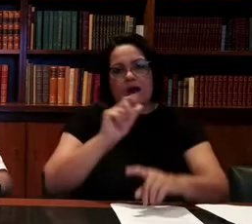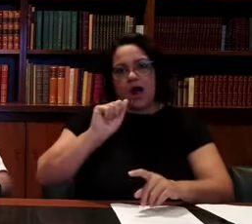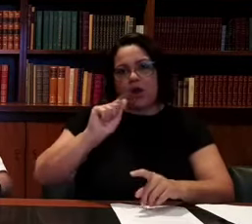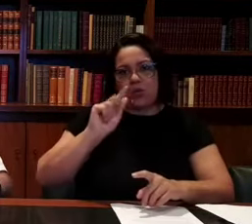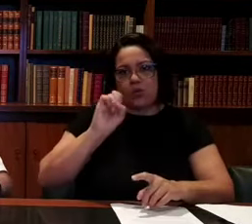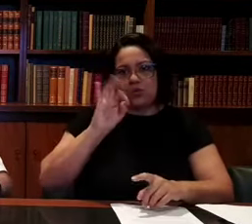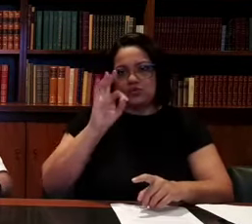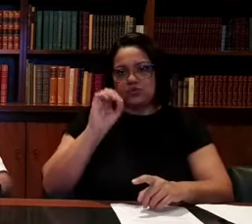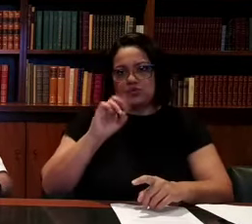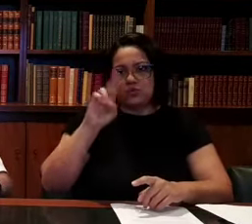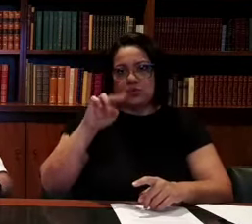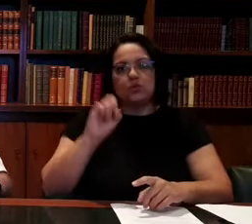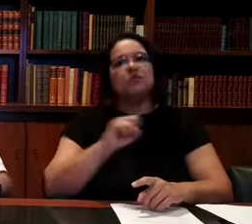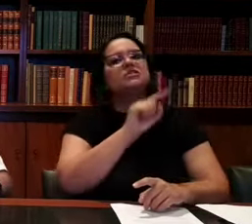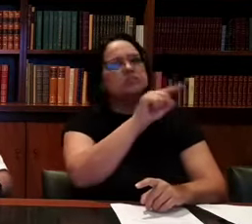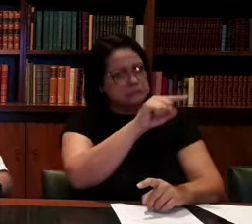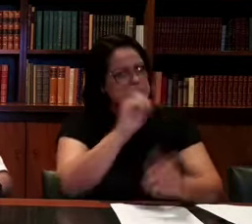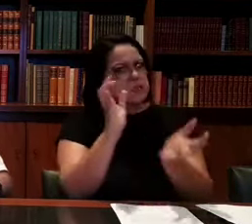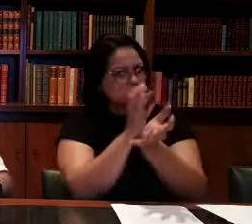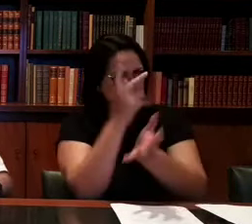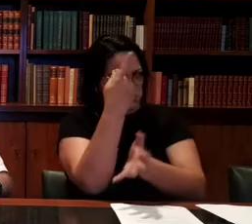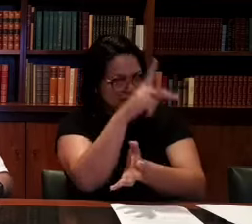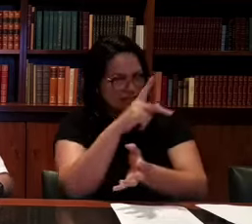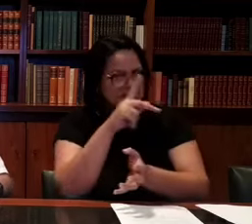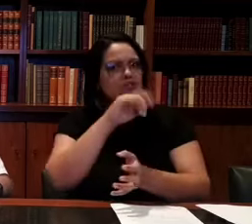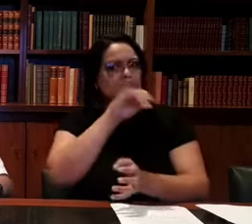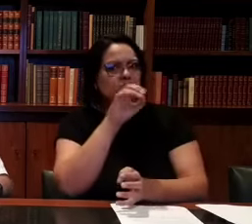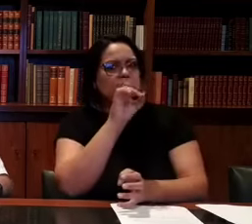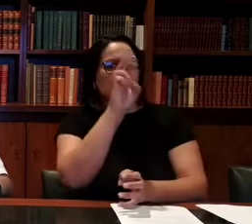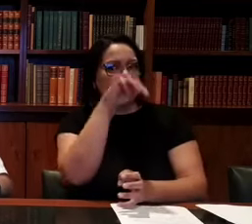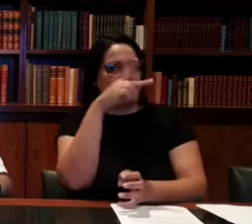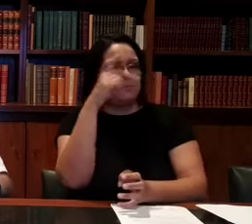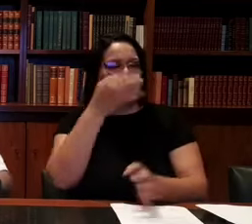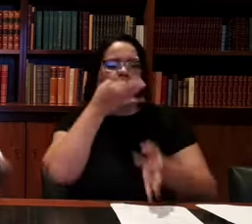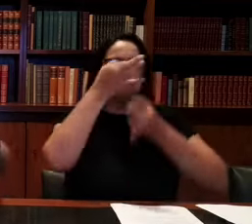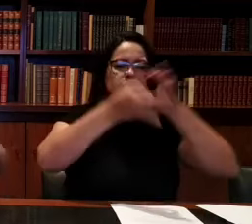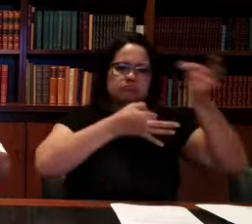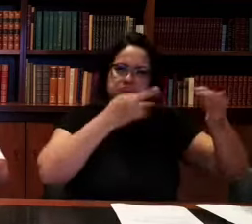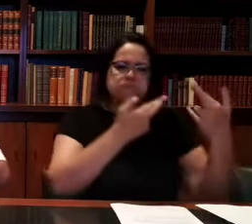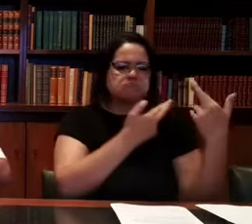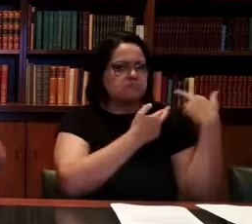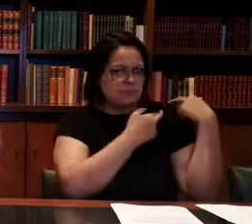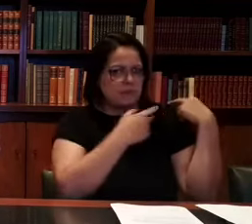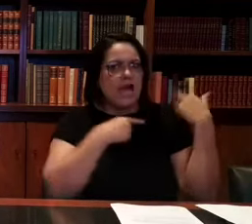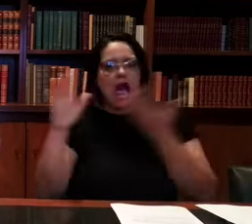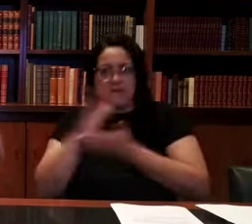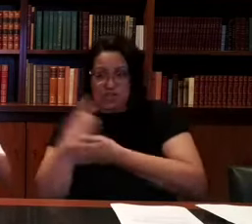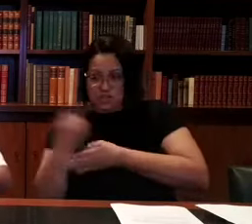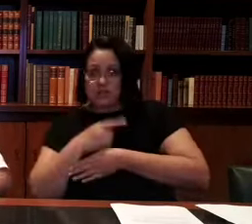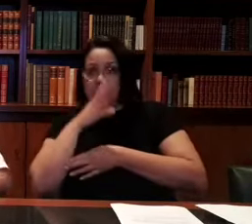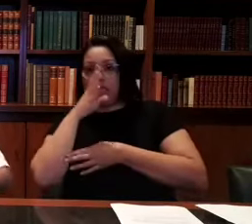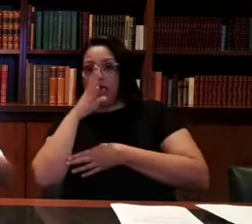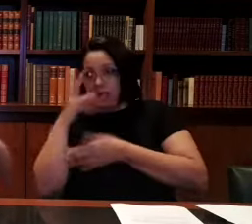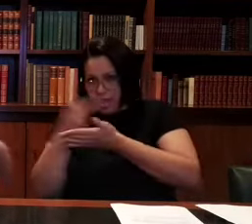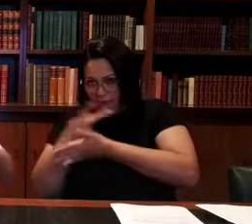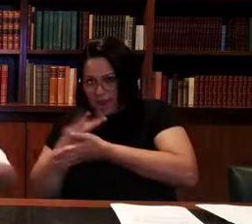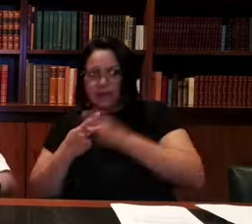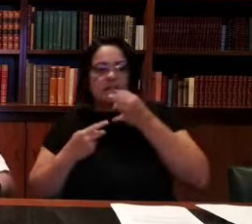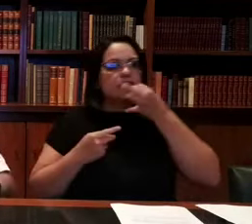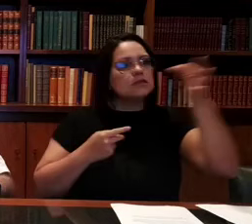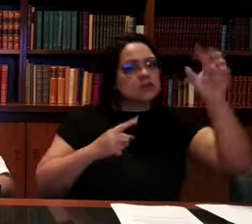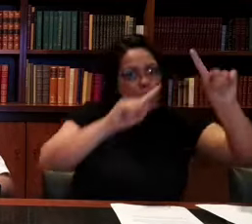realmente com muita muita responsabilidade e de vez em quando tiver também almas a Cristo da parte